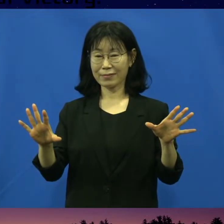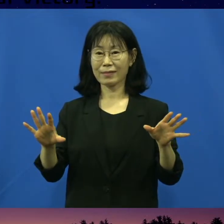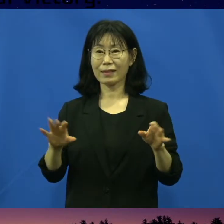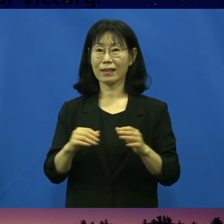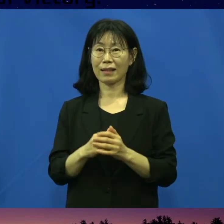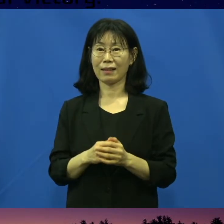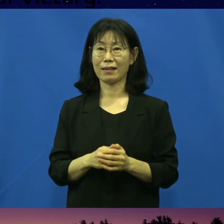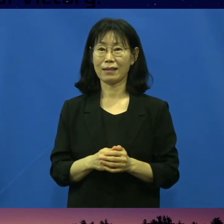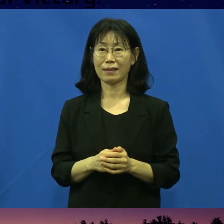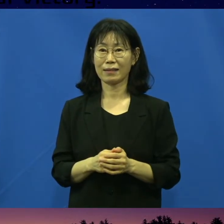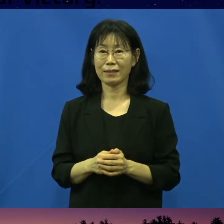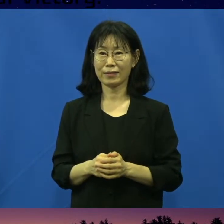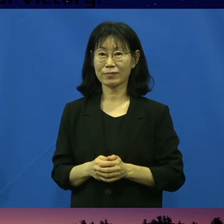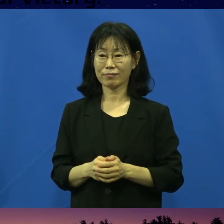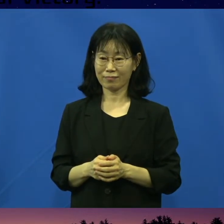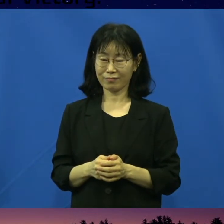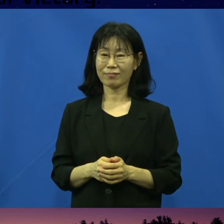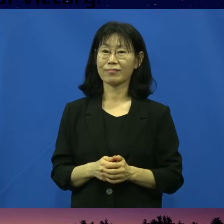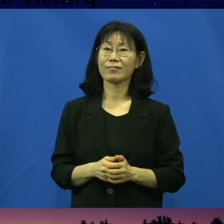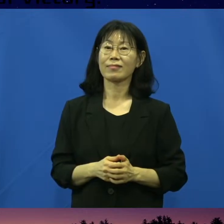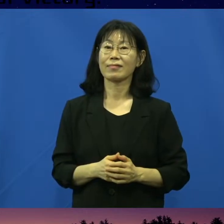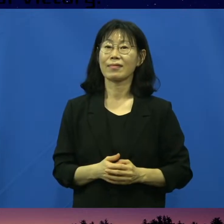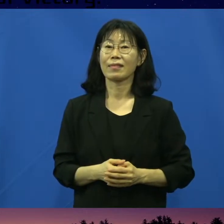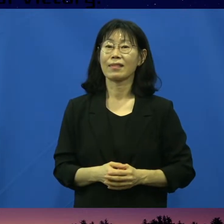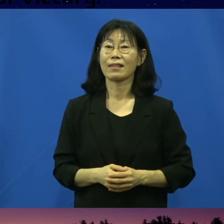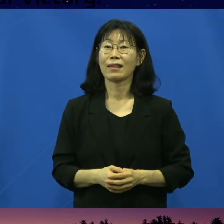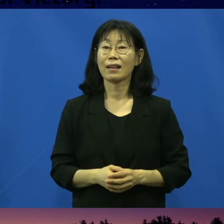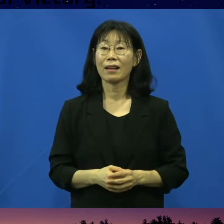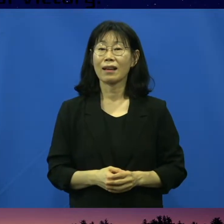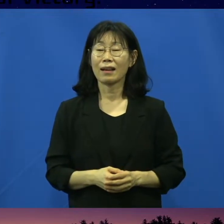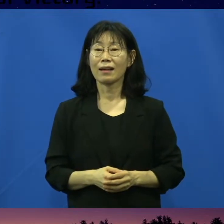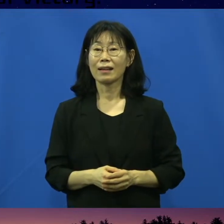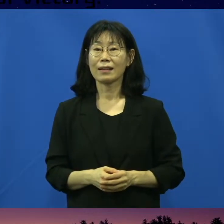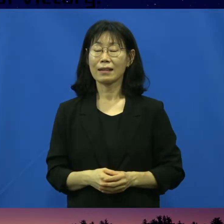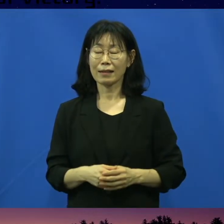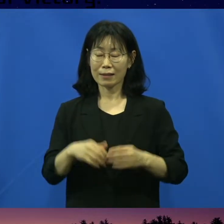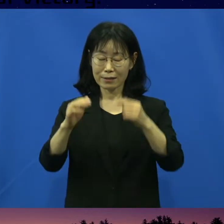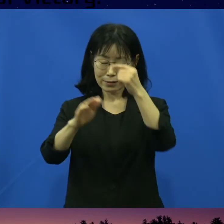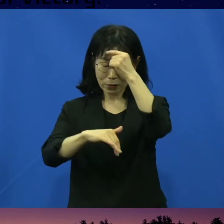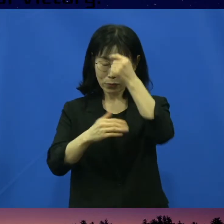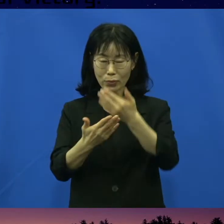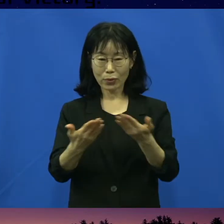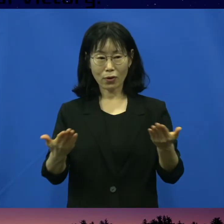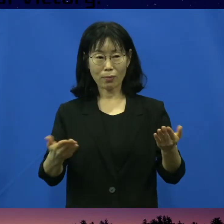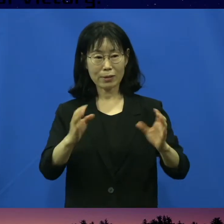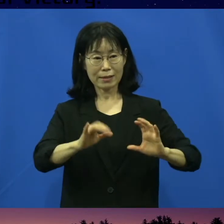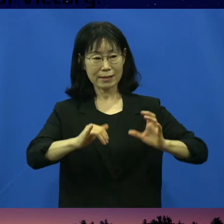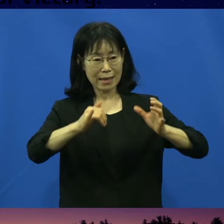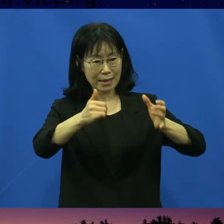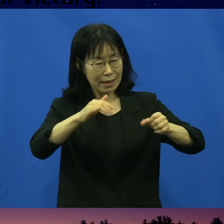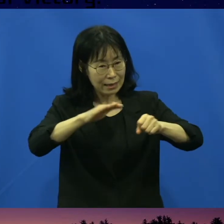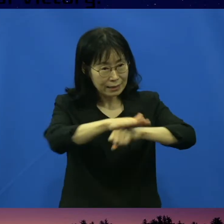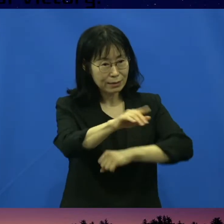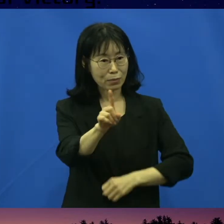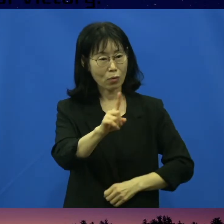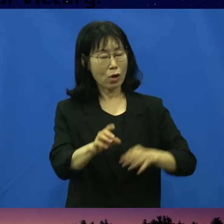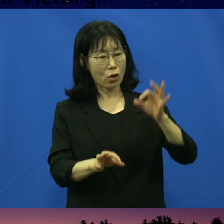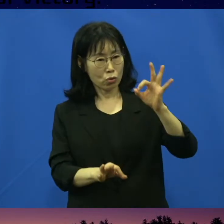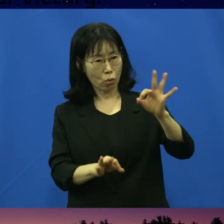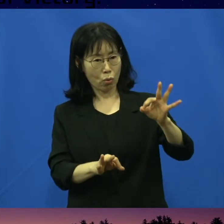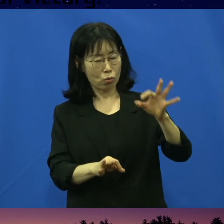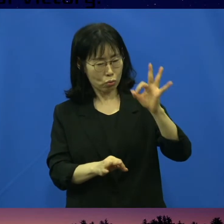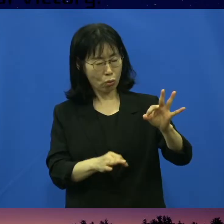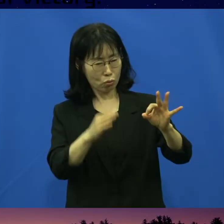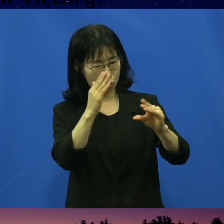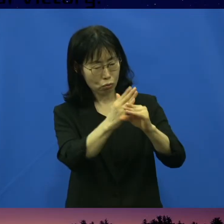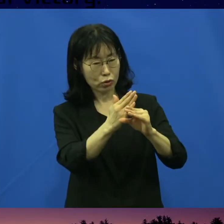마치 복채를 막 들고 들어온 것처럼 말이죠. 성도 여러분, 세상에는 돈이 귀중하죠. 돈이 지배하고 있고 돈의 권세가